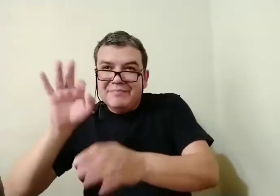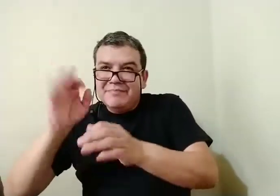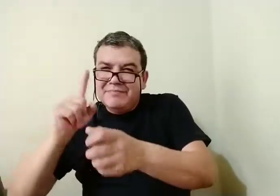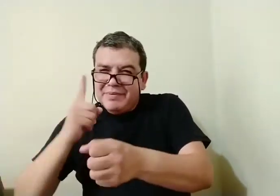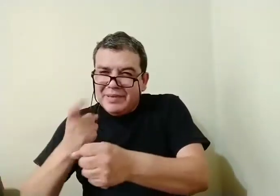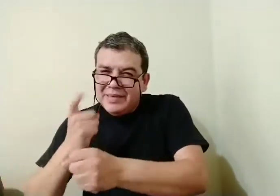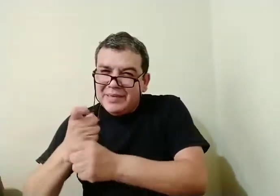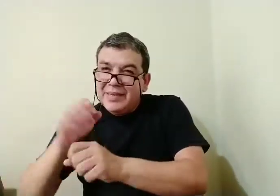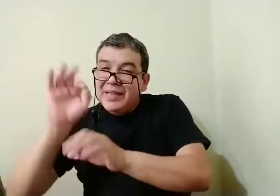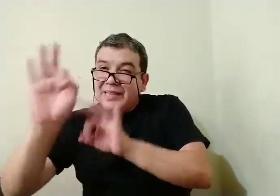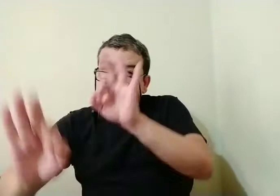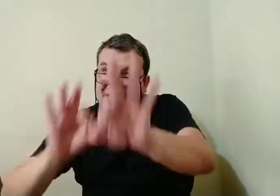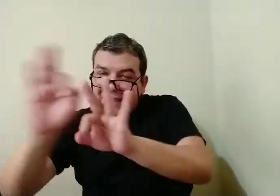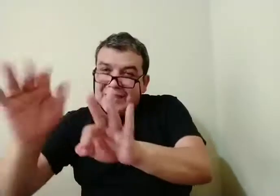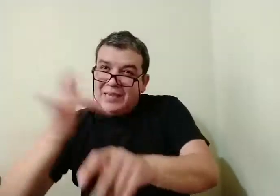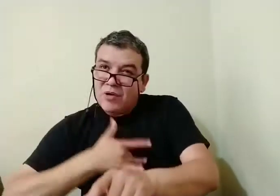quienes hablamos de Jesús.